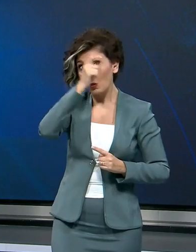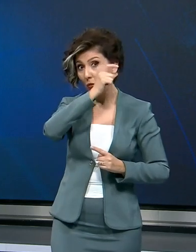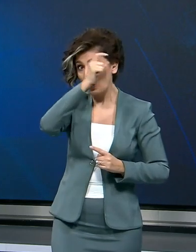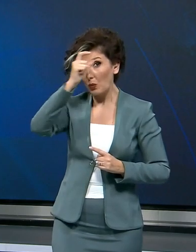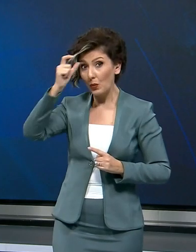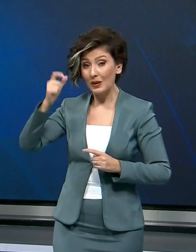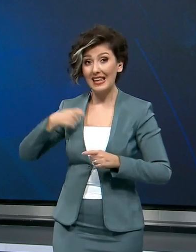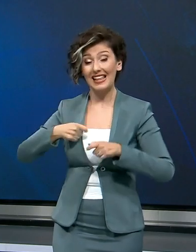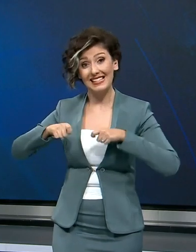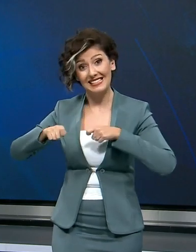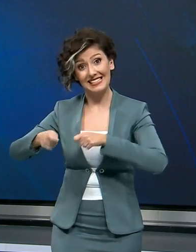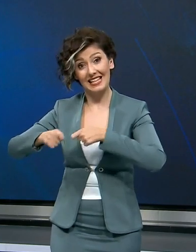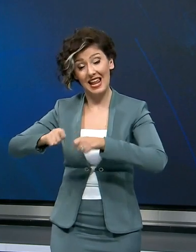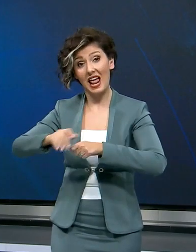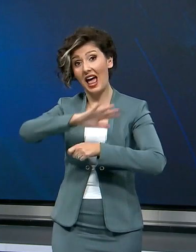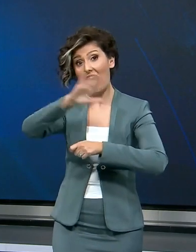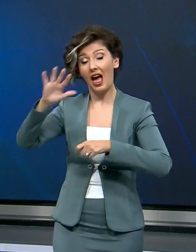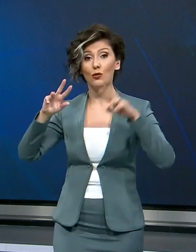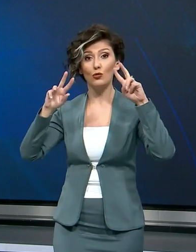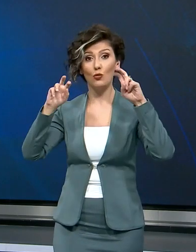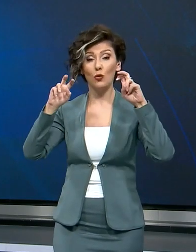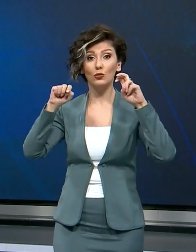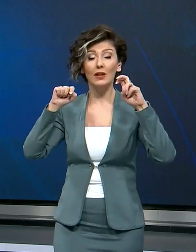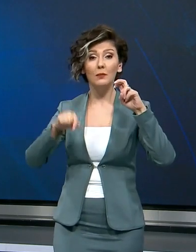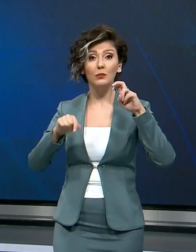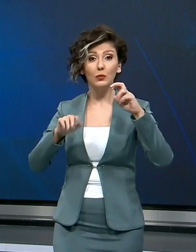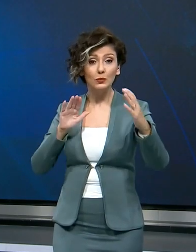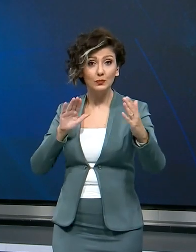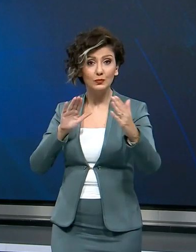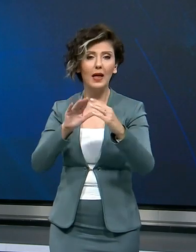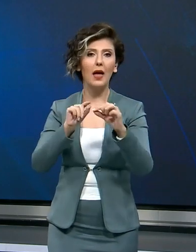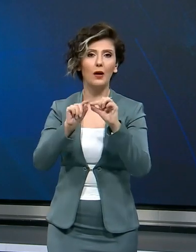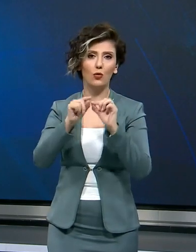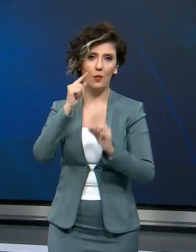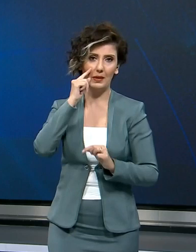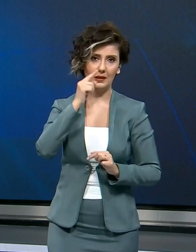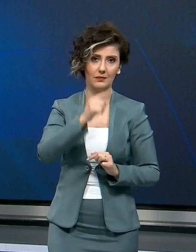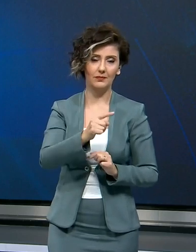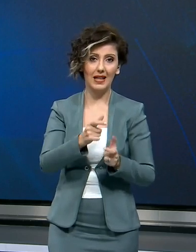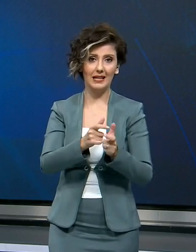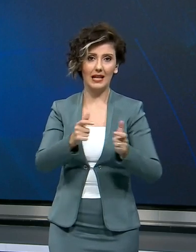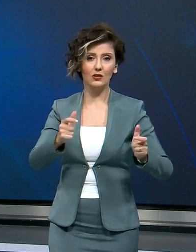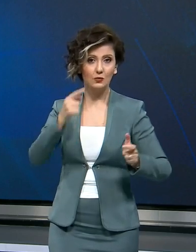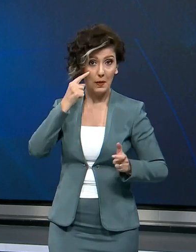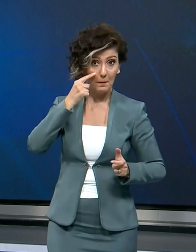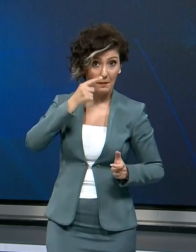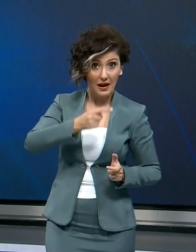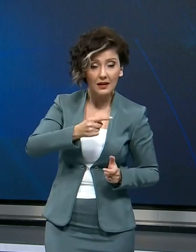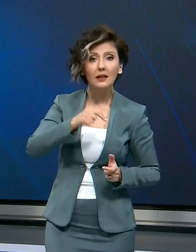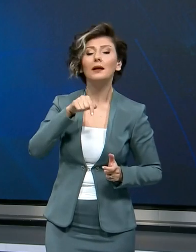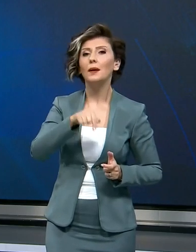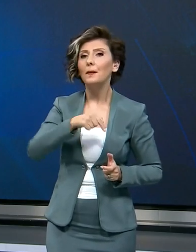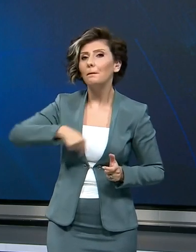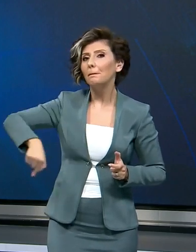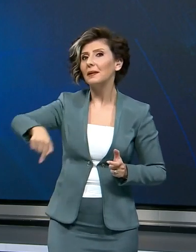ısrarla her konuda bugün yaklaştığı olay ekonomik boyuttan. Gelişme boyutundan da baktığınızda